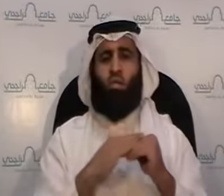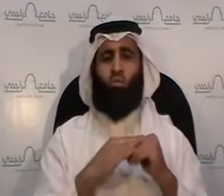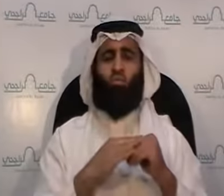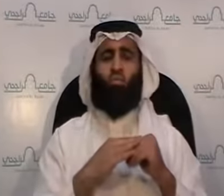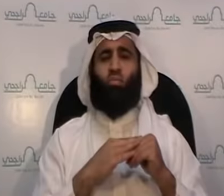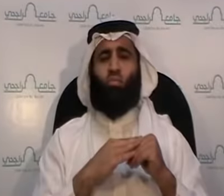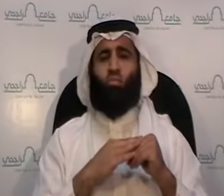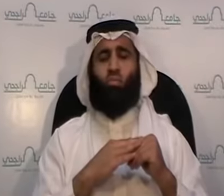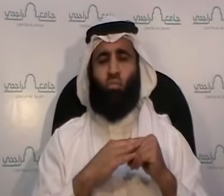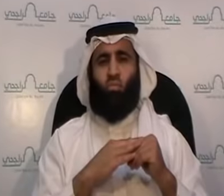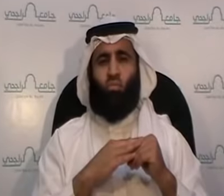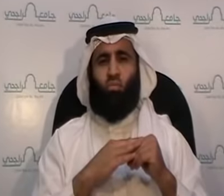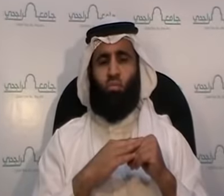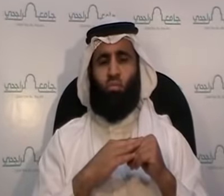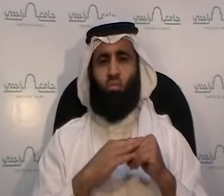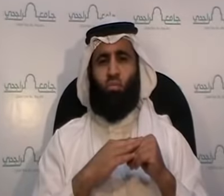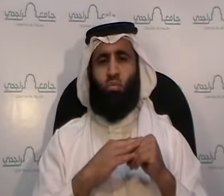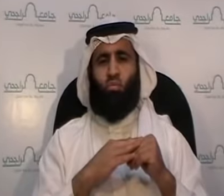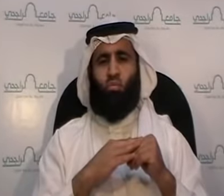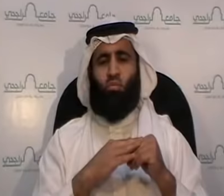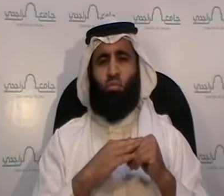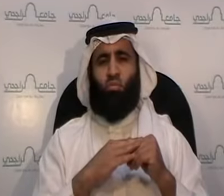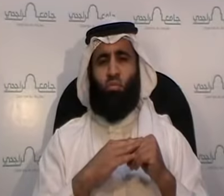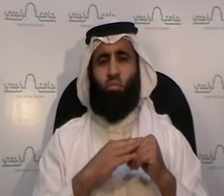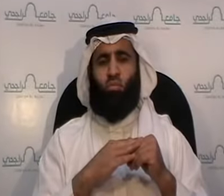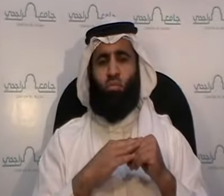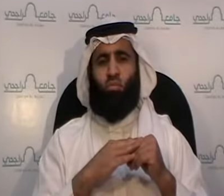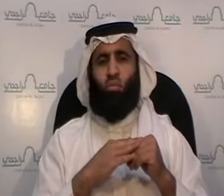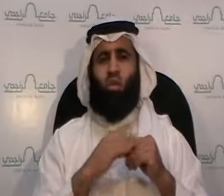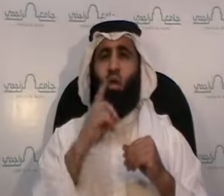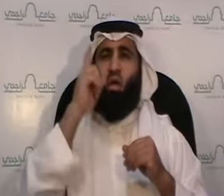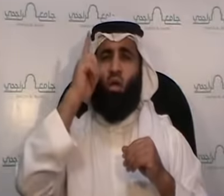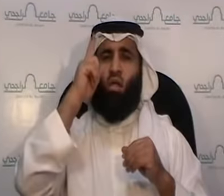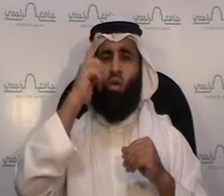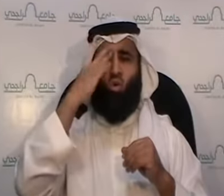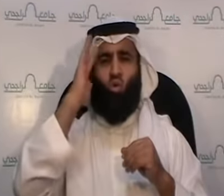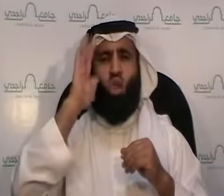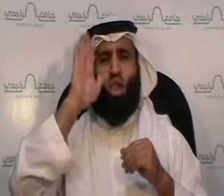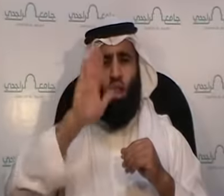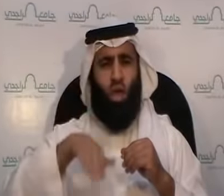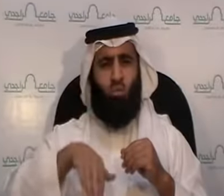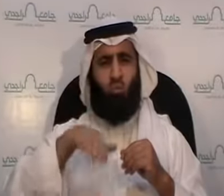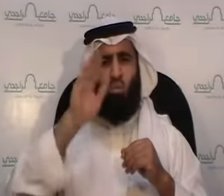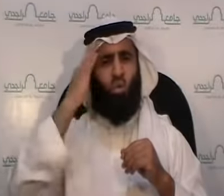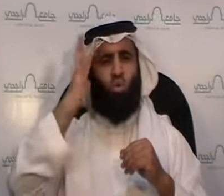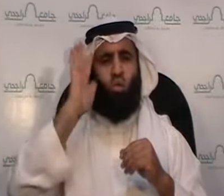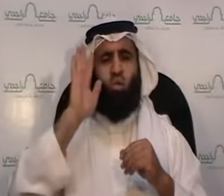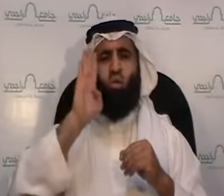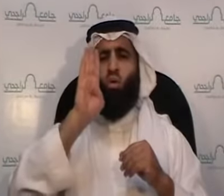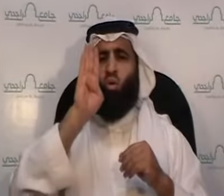وخضع، يا من أمره إذا أراد شيئا أن يقول